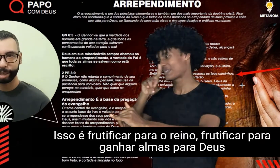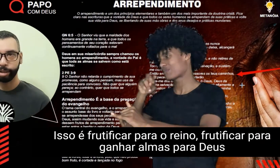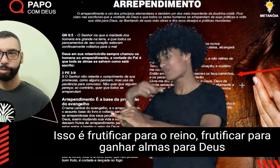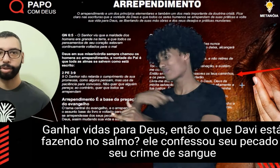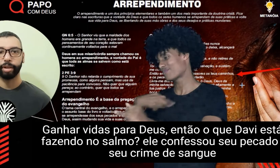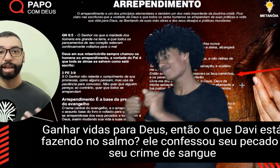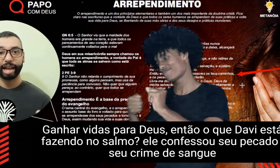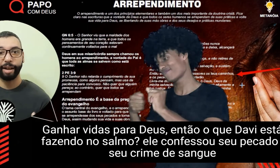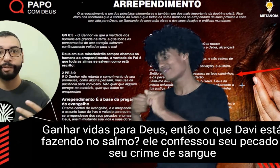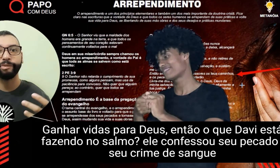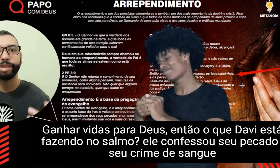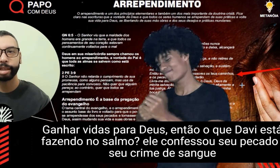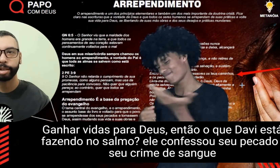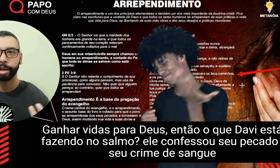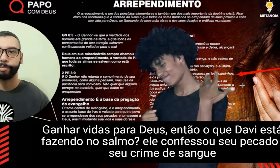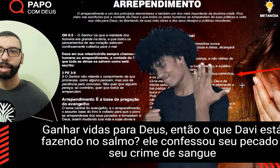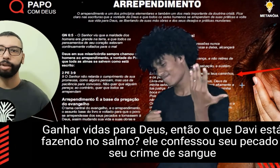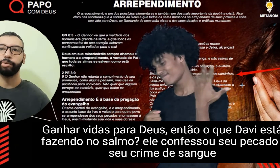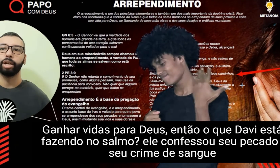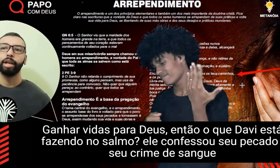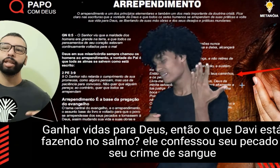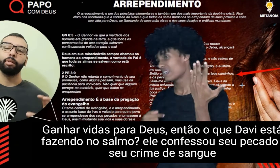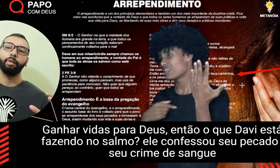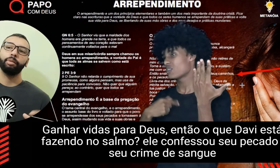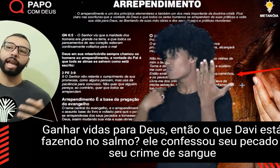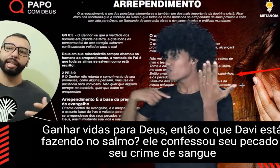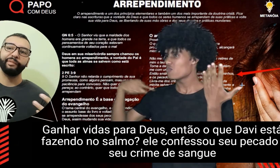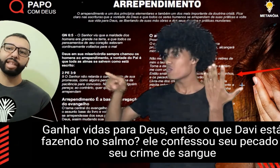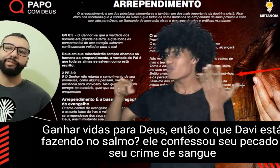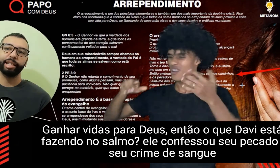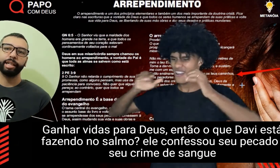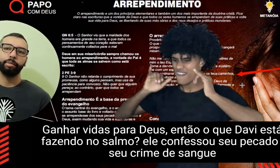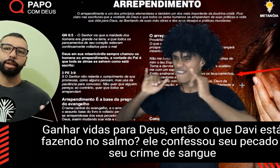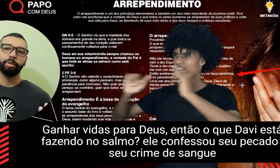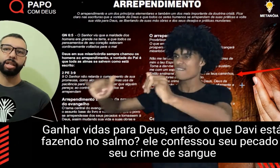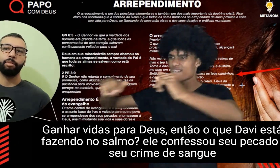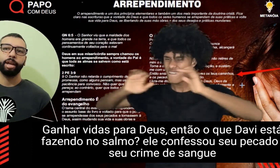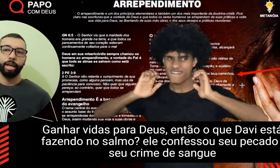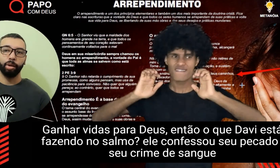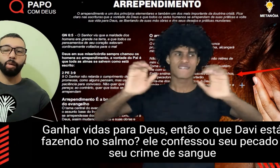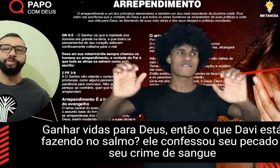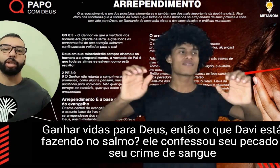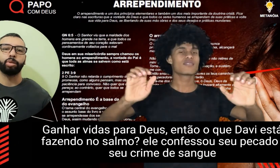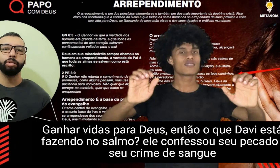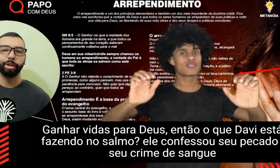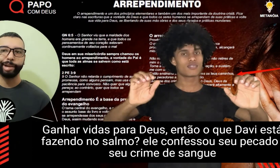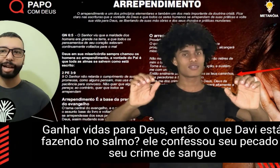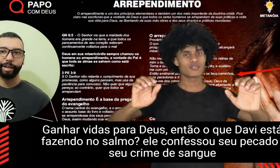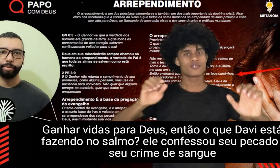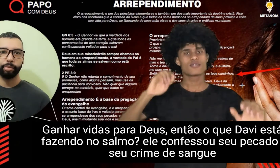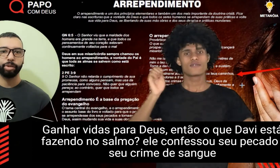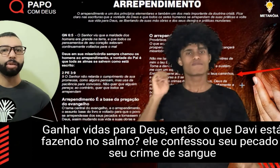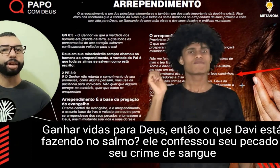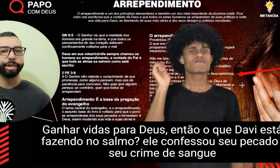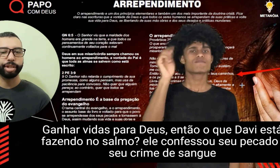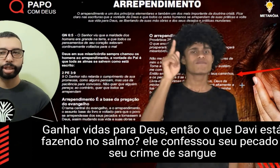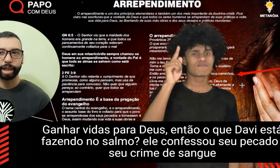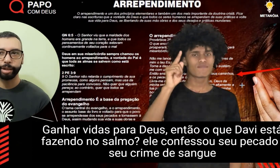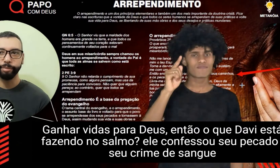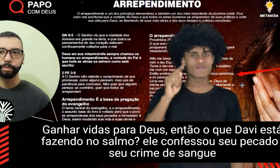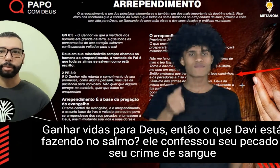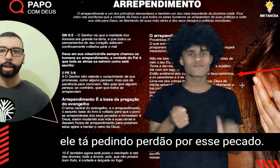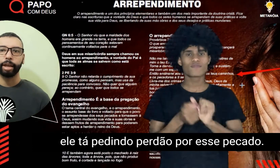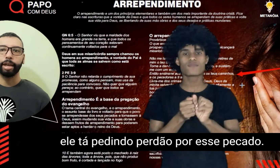almas para Deus, ganhar vidas para Deus. Então, o que Davi está fazendo aqui no Salmo? Ele confessou o seu pecado, o seu crime